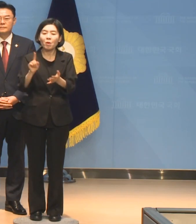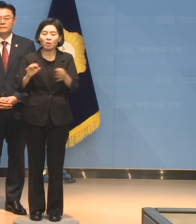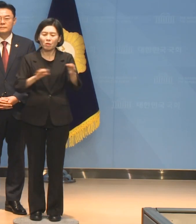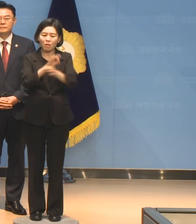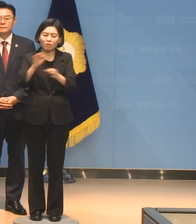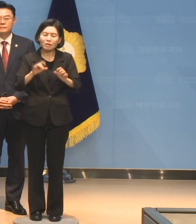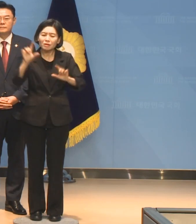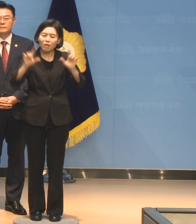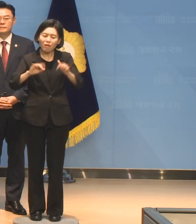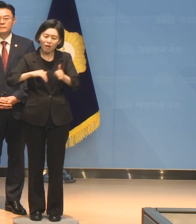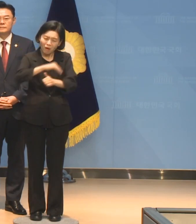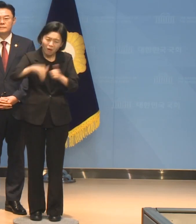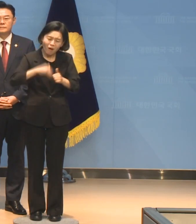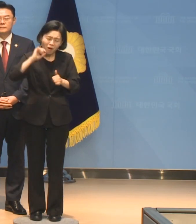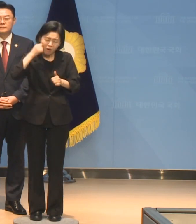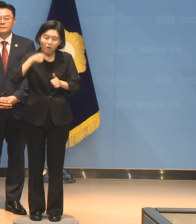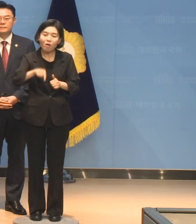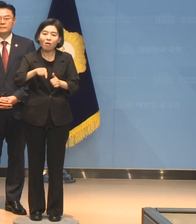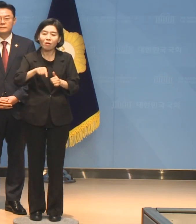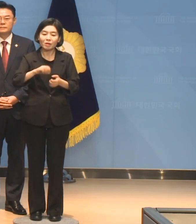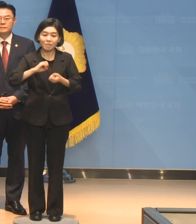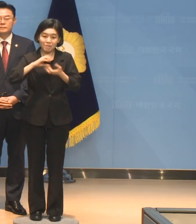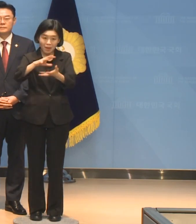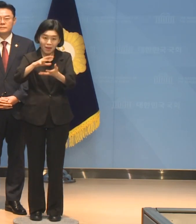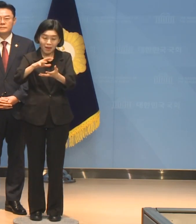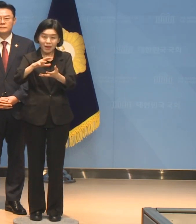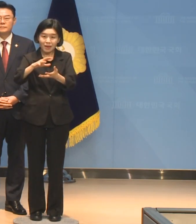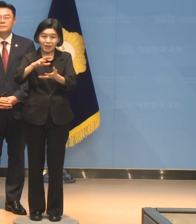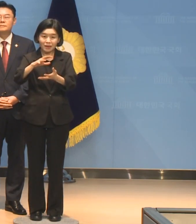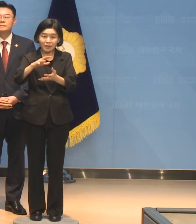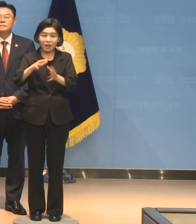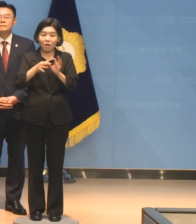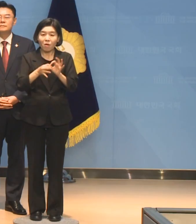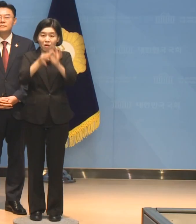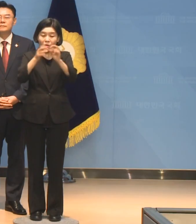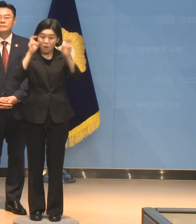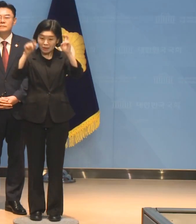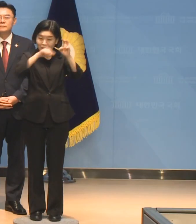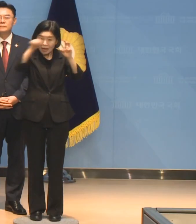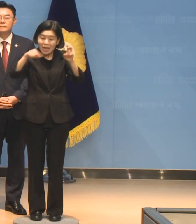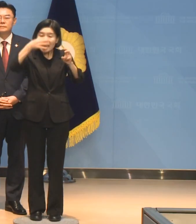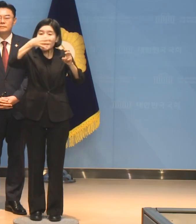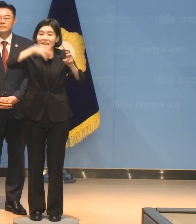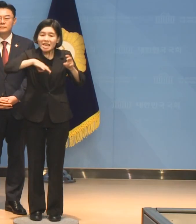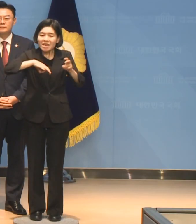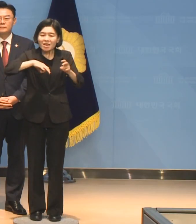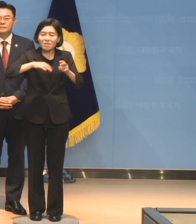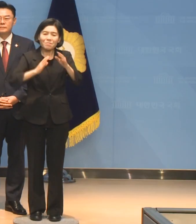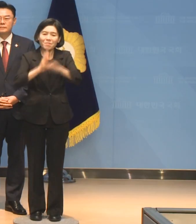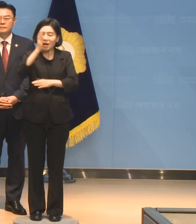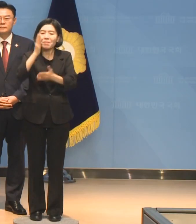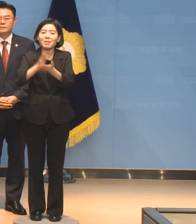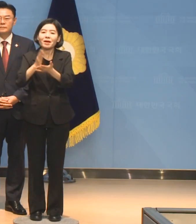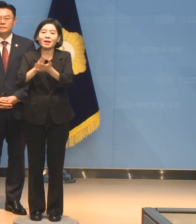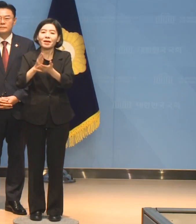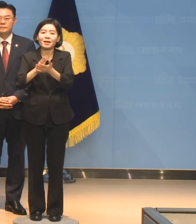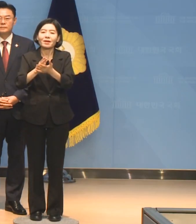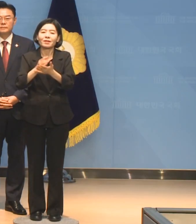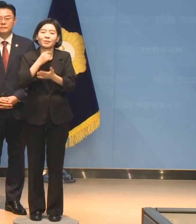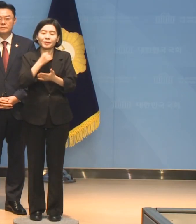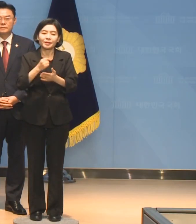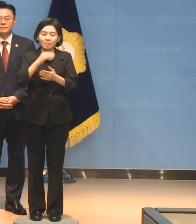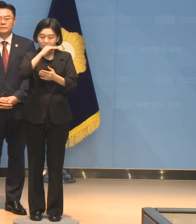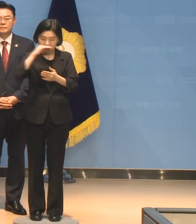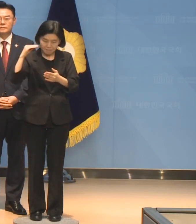현실에서 배달 플랫폼이 과도하게 이익을 챙길 수 있는 이 구조를 바로잡기 위한 것으로 이해해